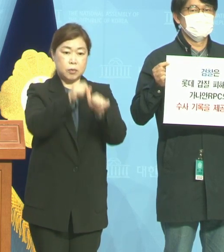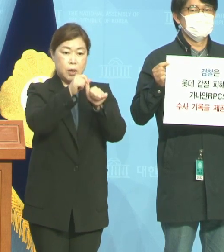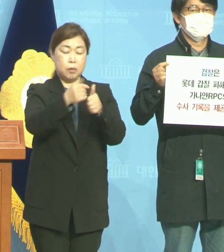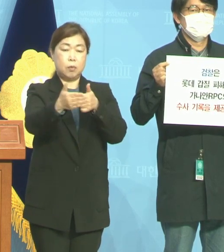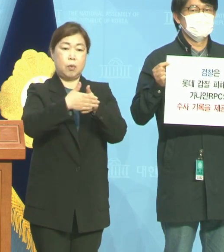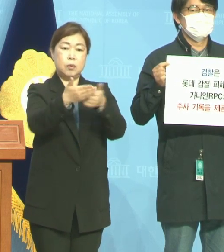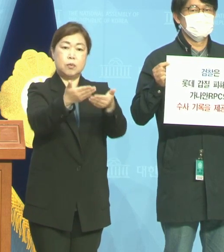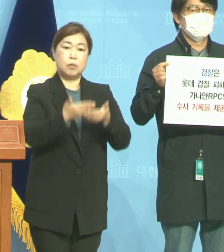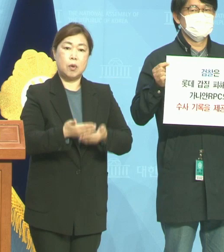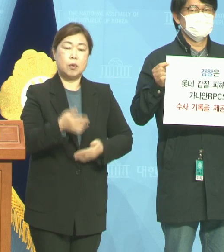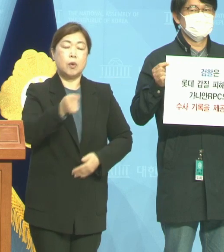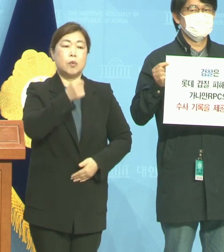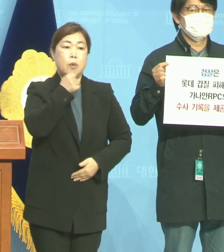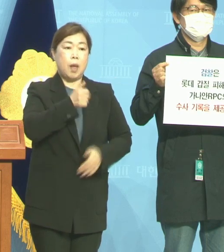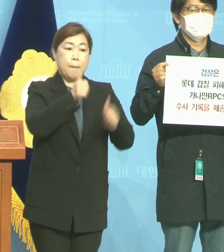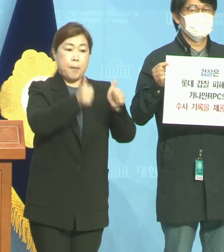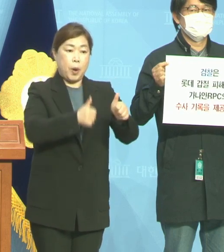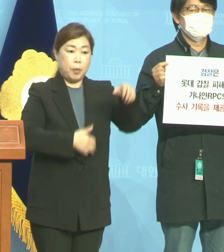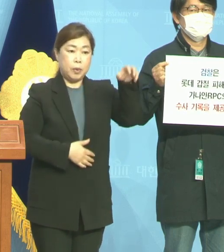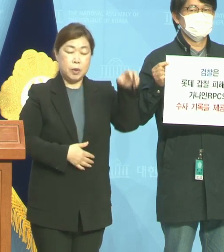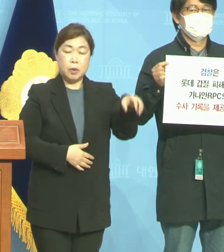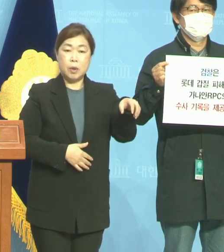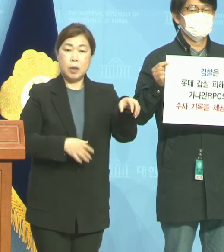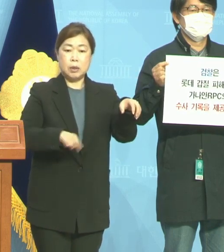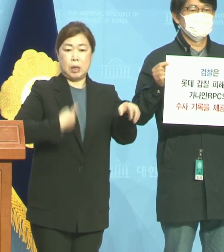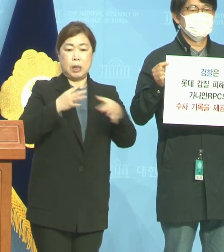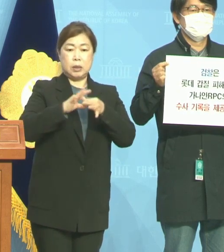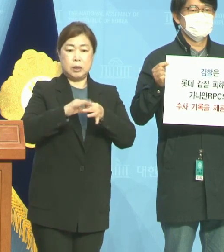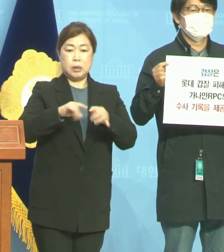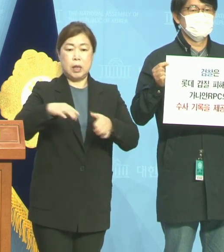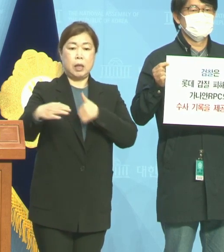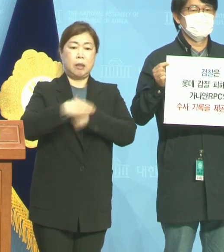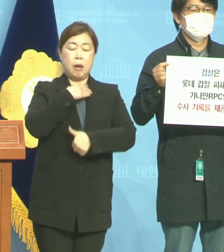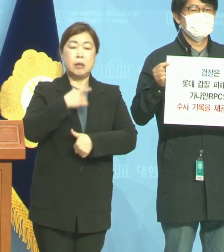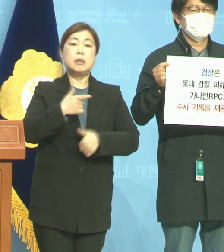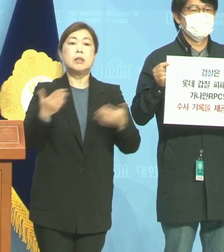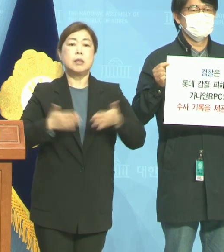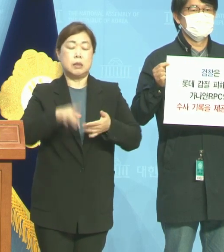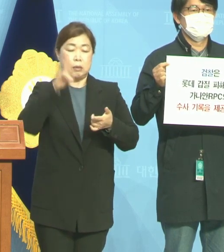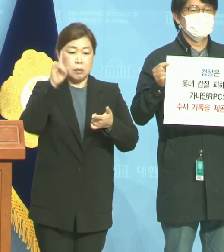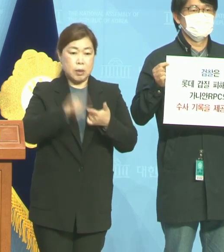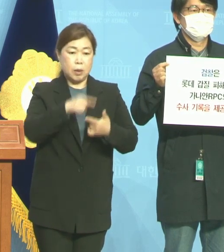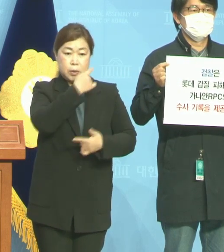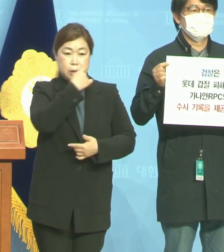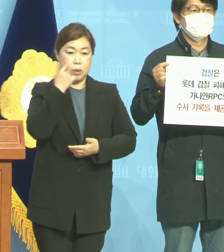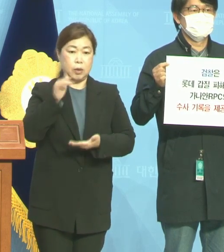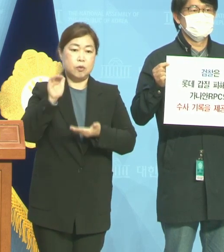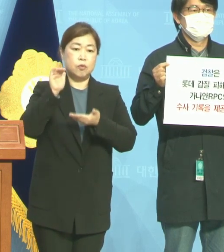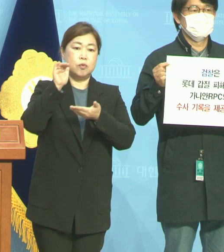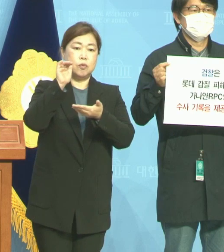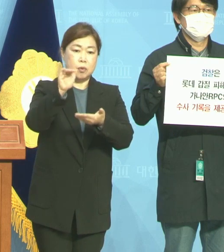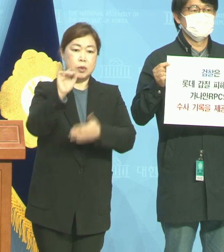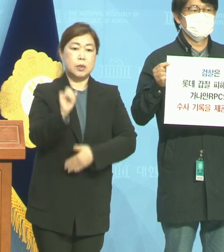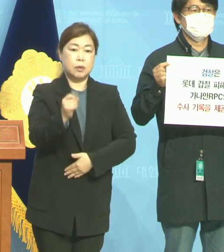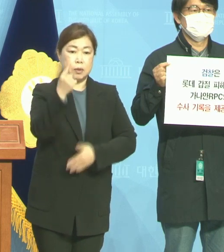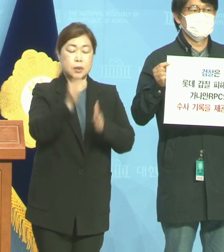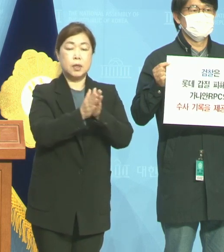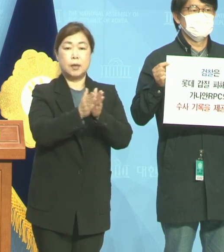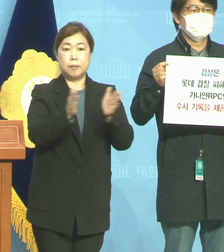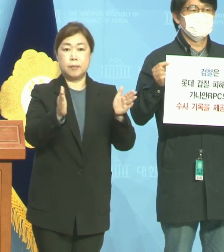것 최소한 법원에서 자신 이상한 일을 그대로 인정 받는 것이 그 출발점이 될 거라